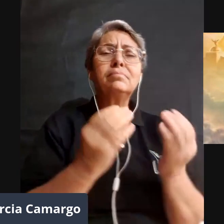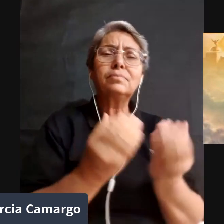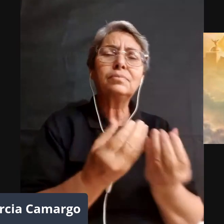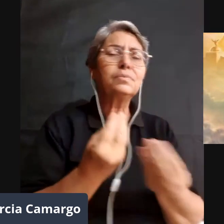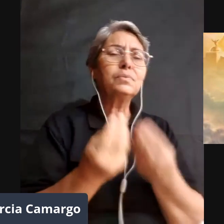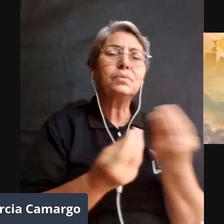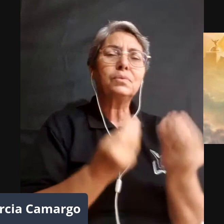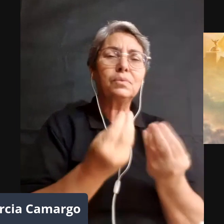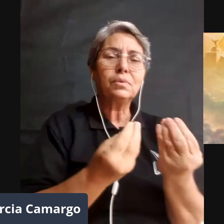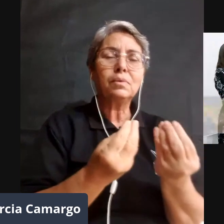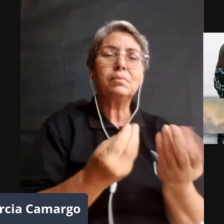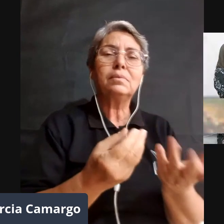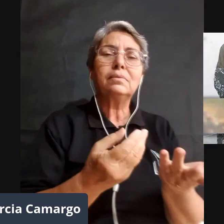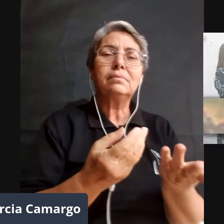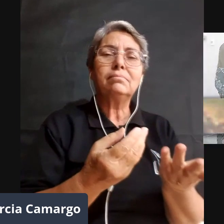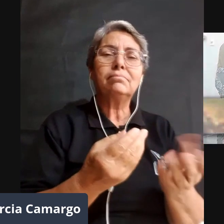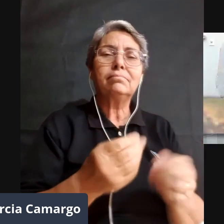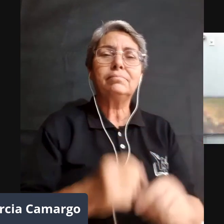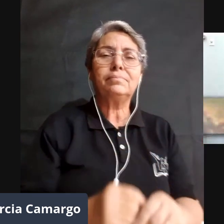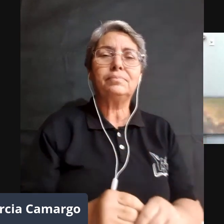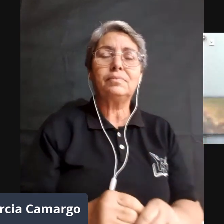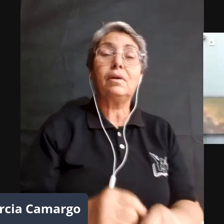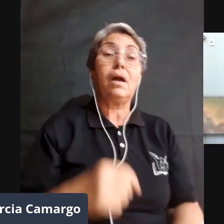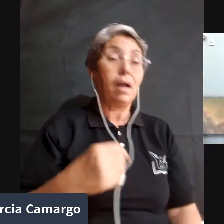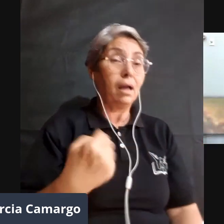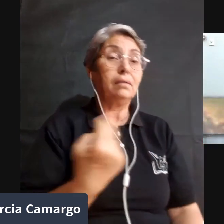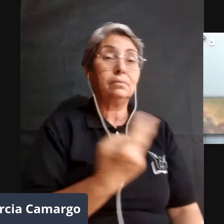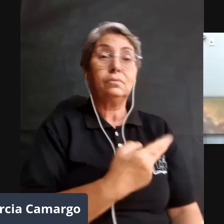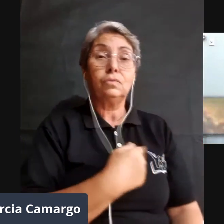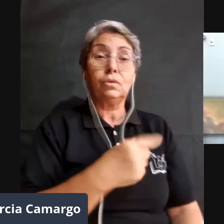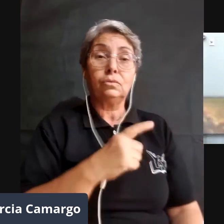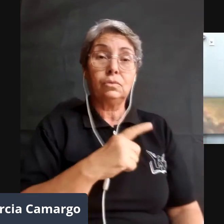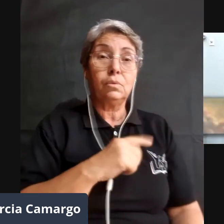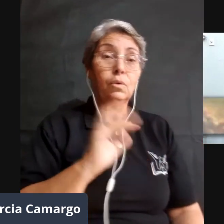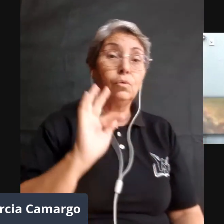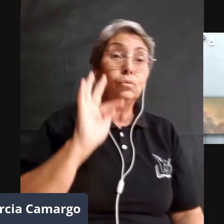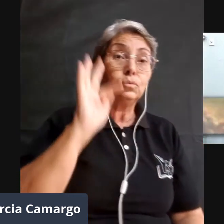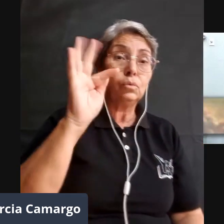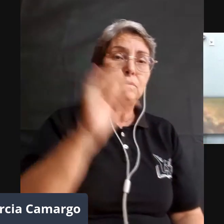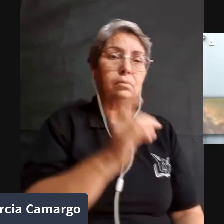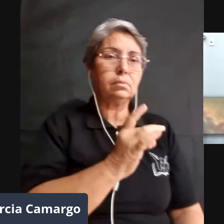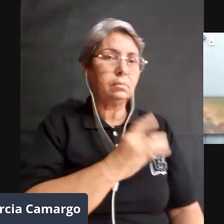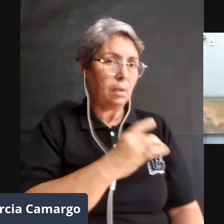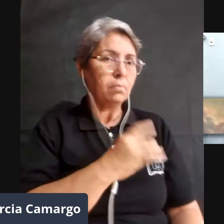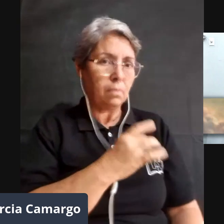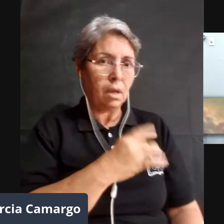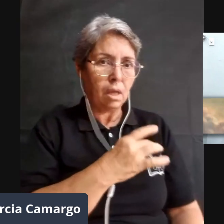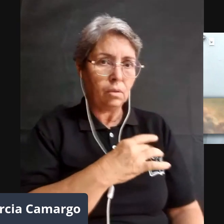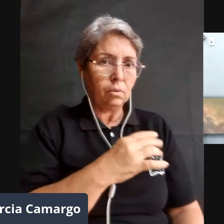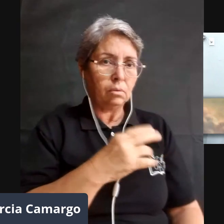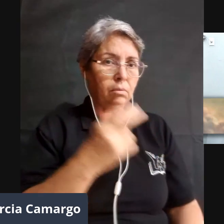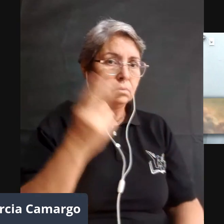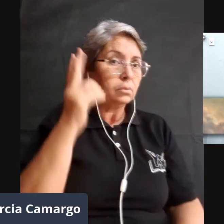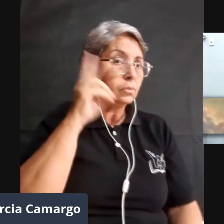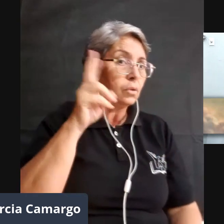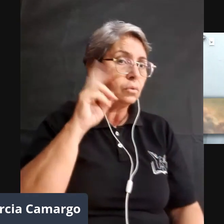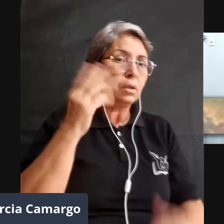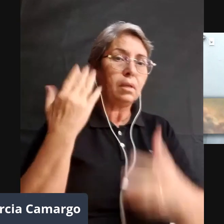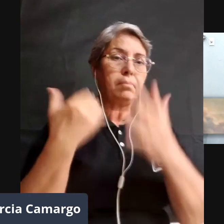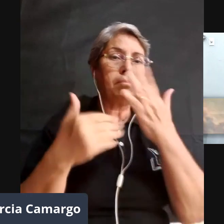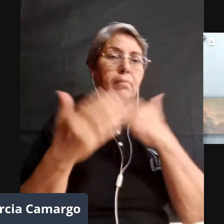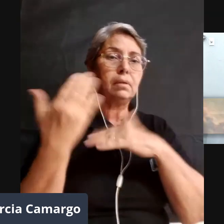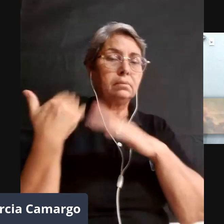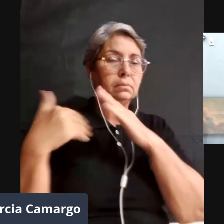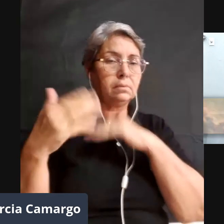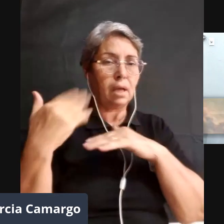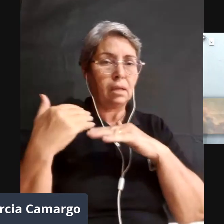Valtinho, é porque tudo temos a temer quanto ao futuro, ao nos esquecermos da nossa história passada. Nós procuramos